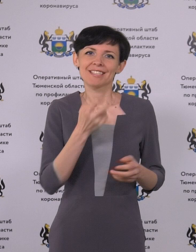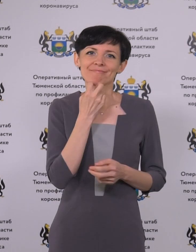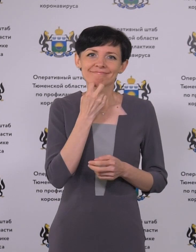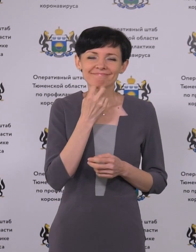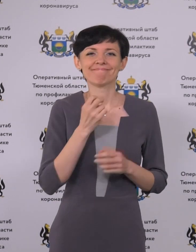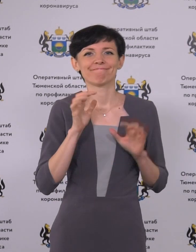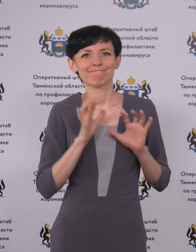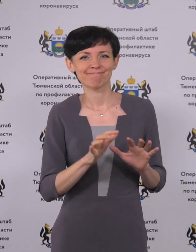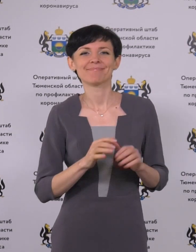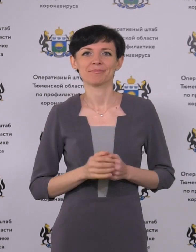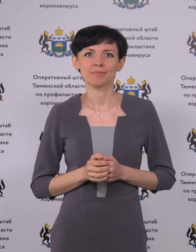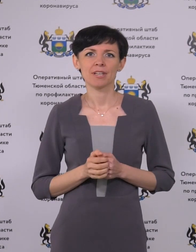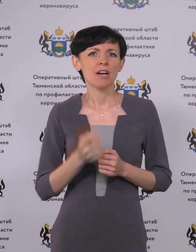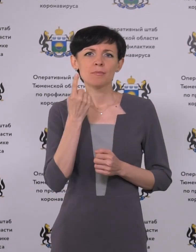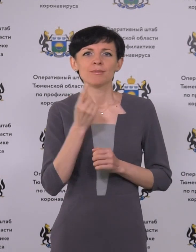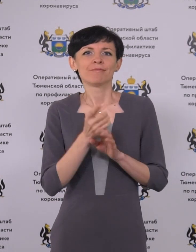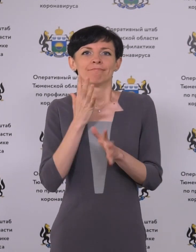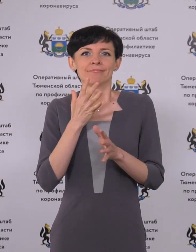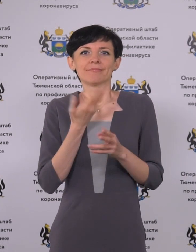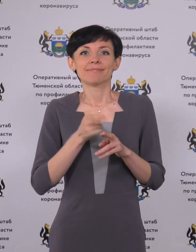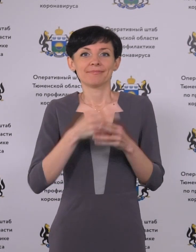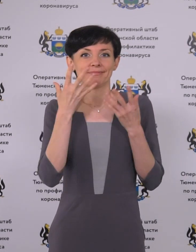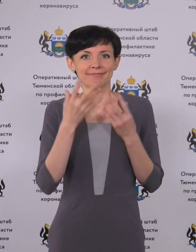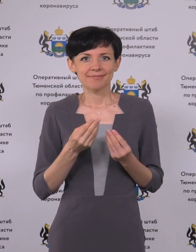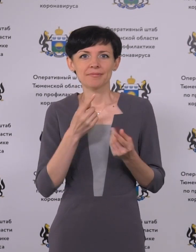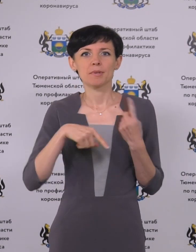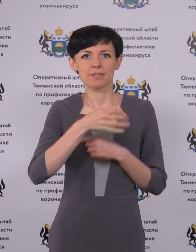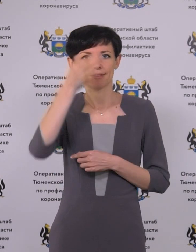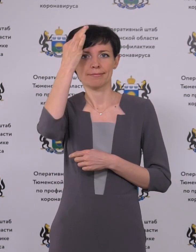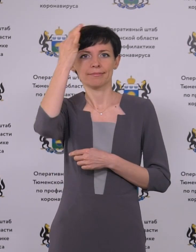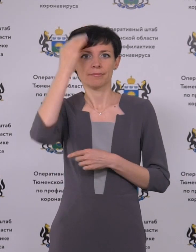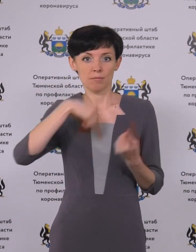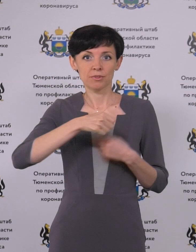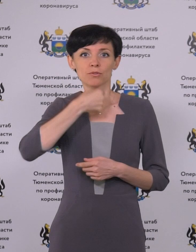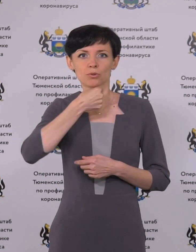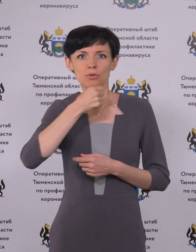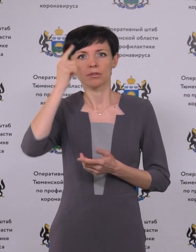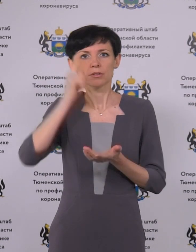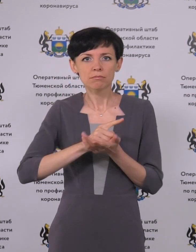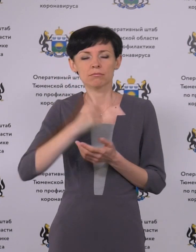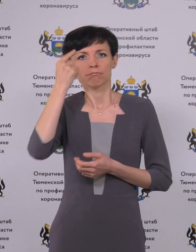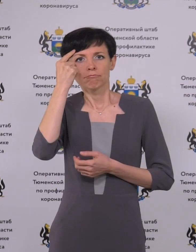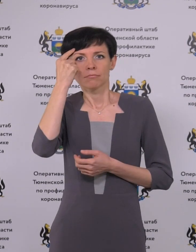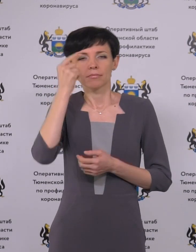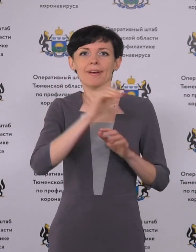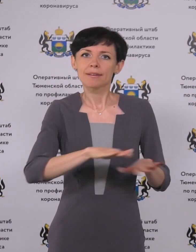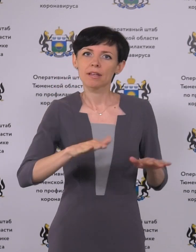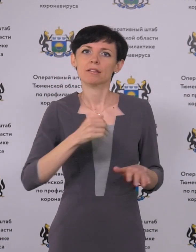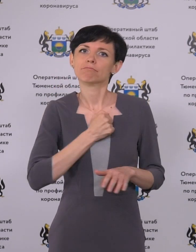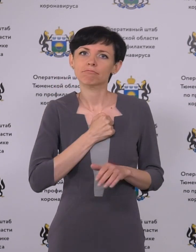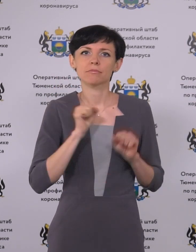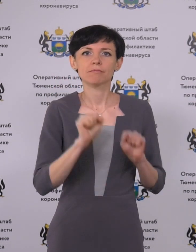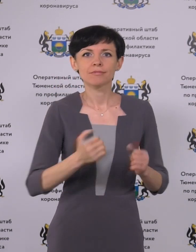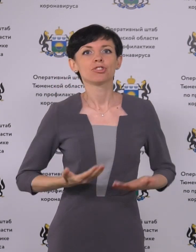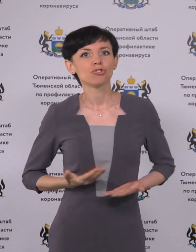этот день напоминание нам взрослым на необходимость соблюдения прав детей на жизнь на свободу мысли на образование